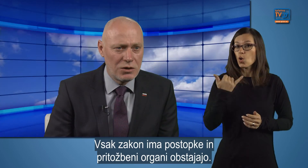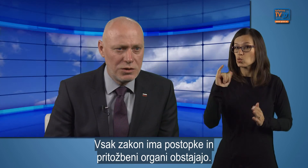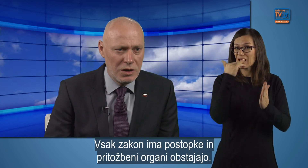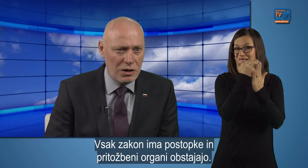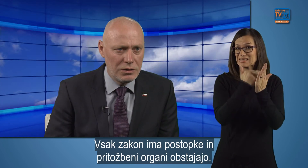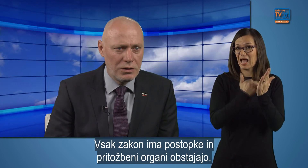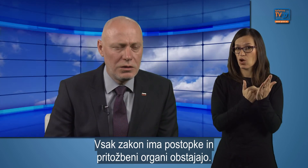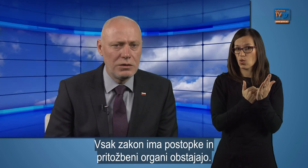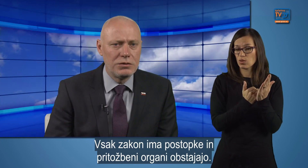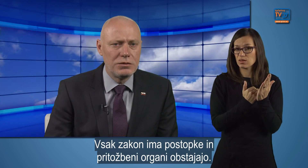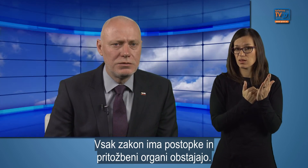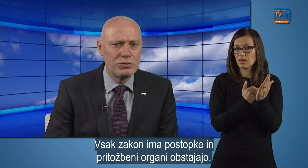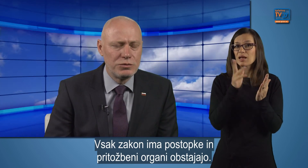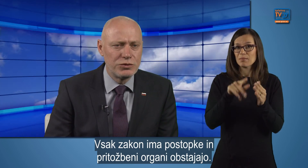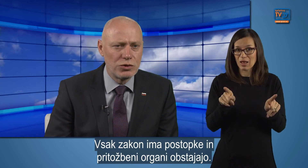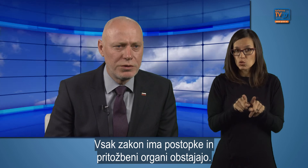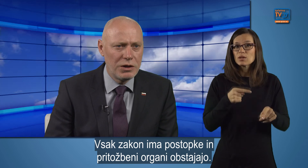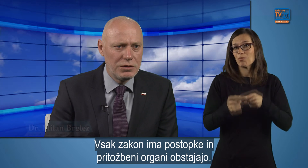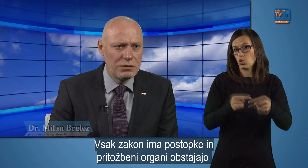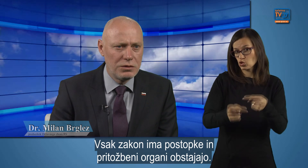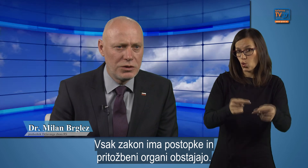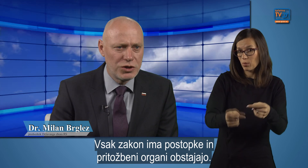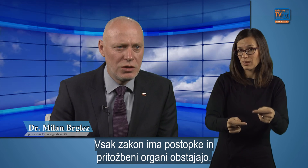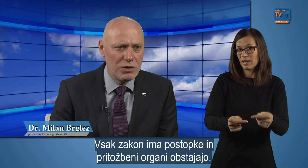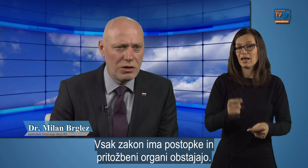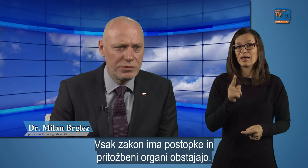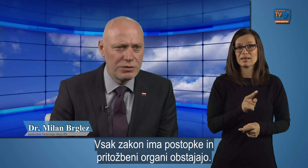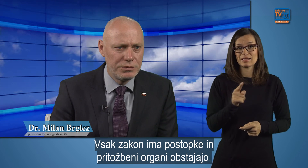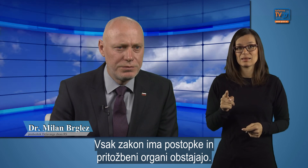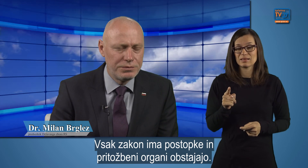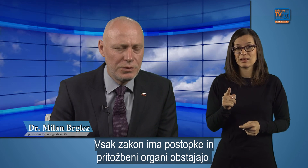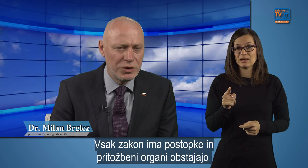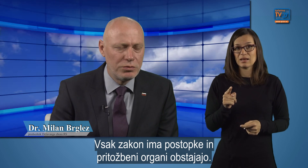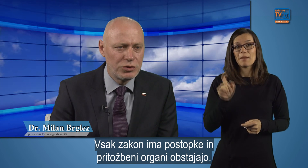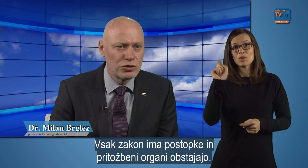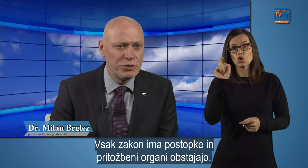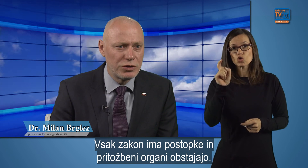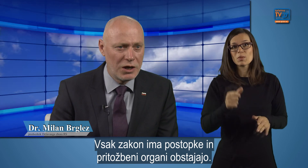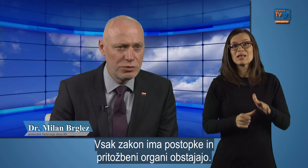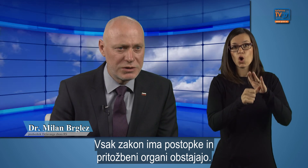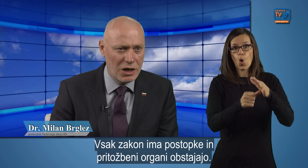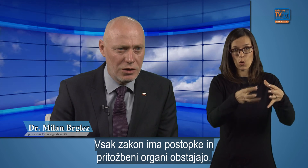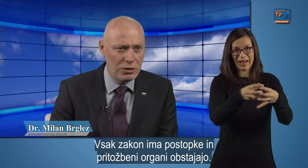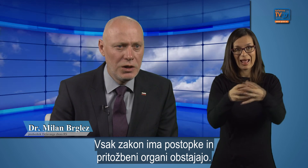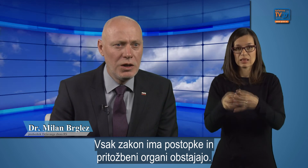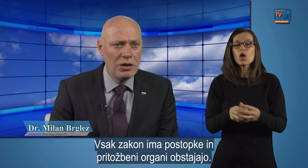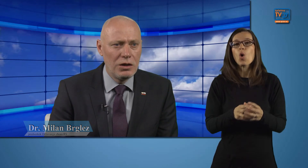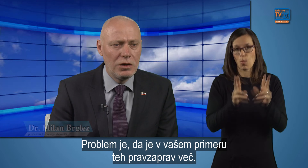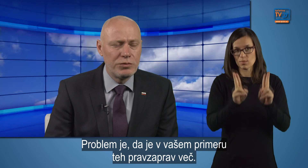Vsak zakon ima tudi postopke in načeloma pritožbeni organi